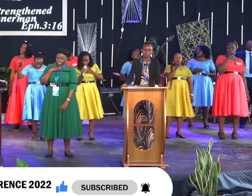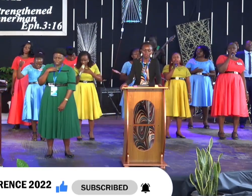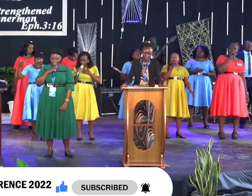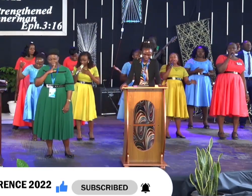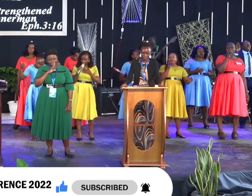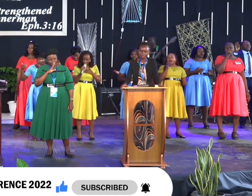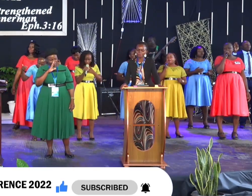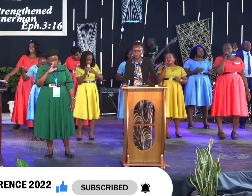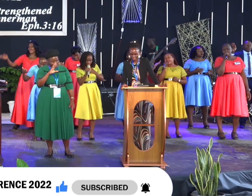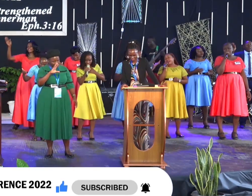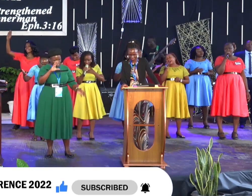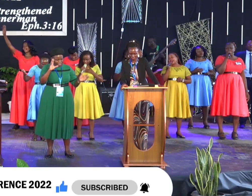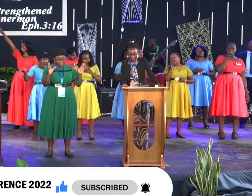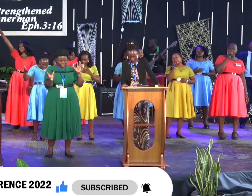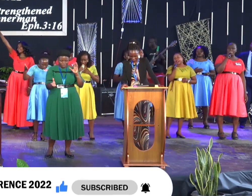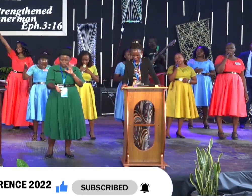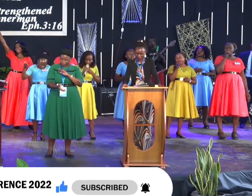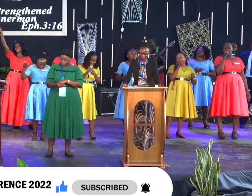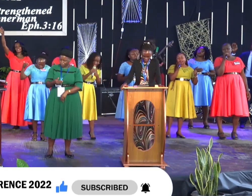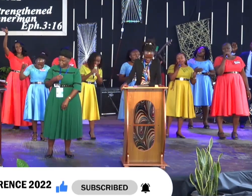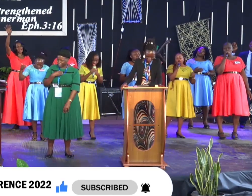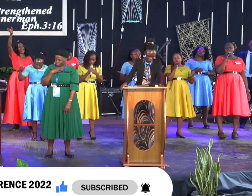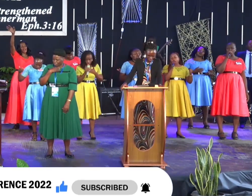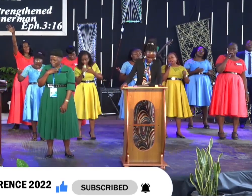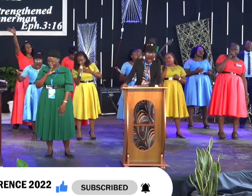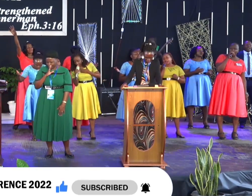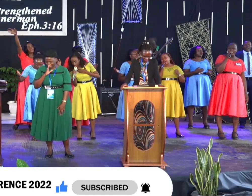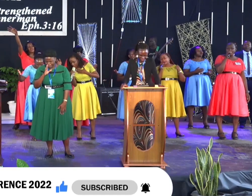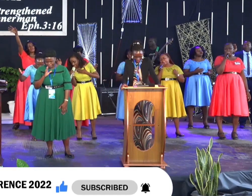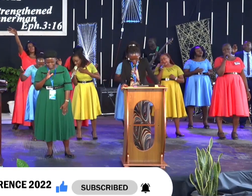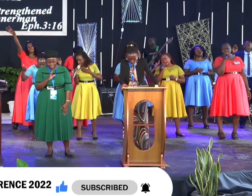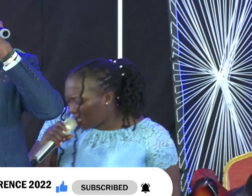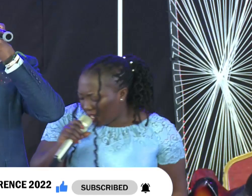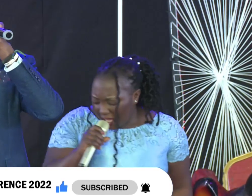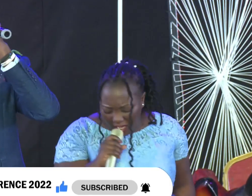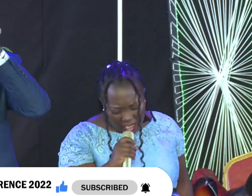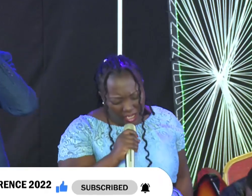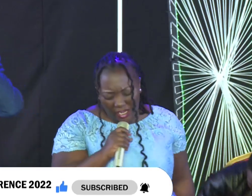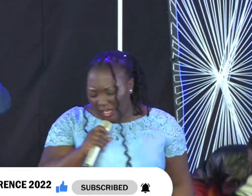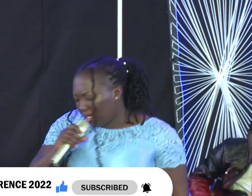Choya karambe, choya karambe, choya karambe, choya karambe,